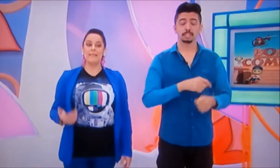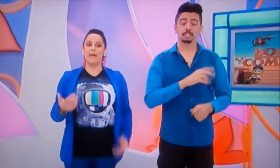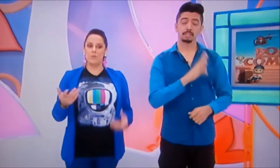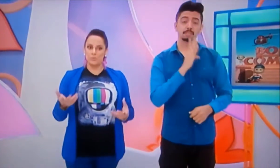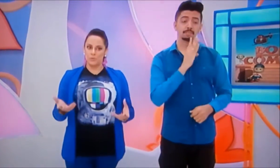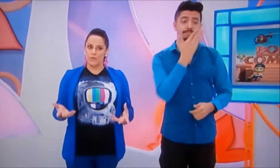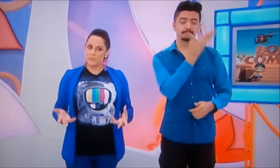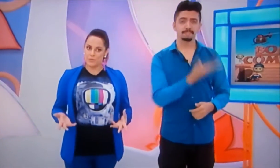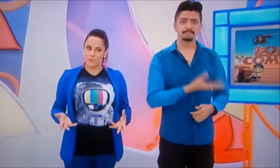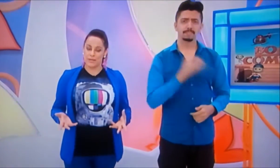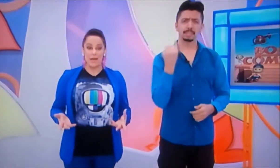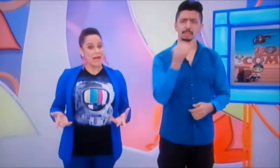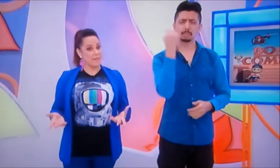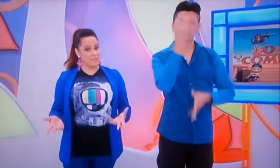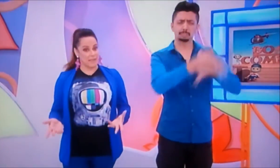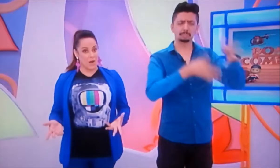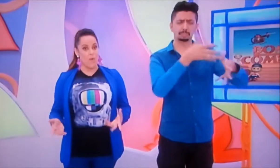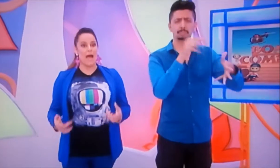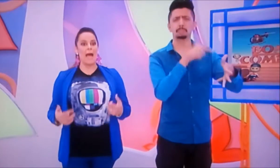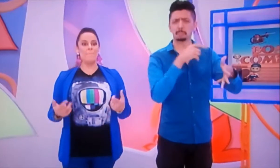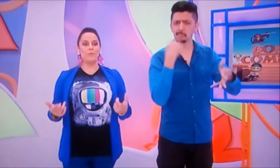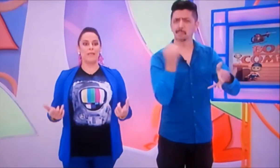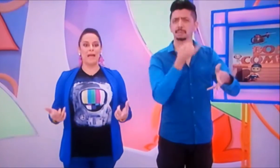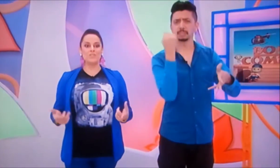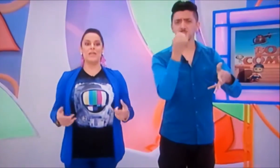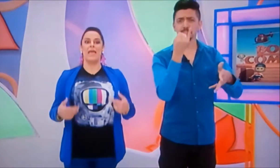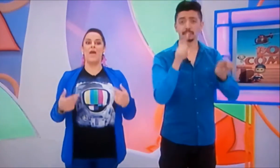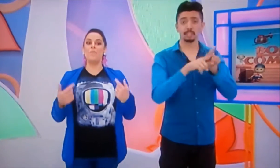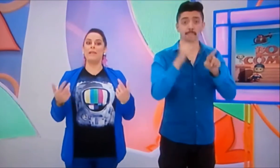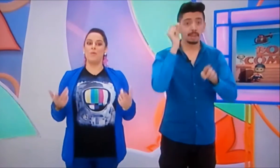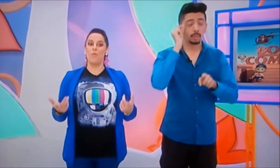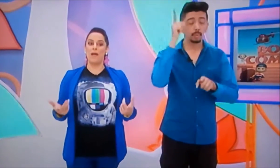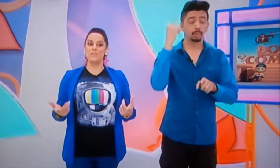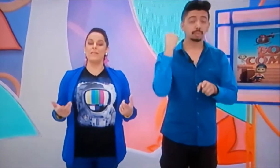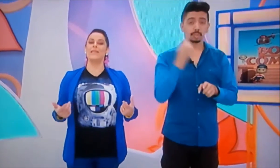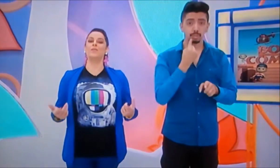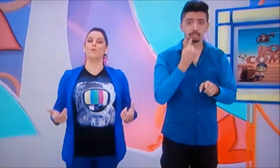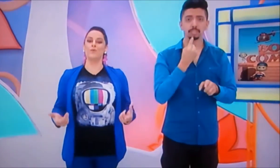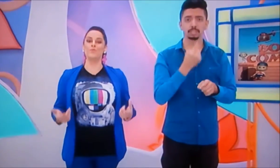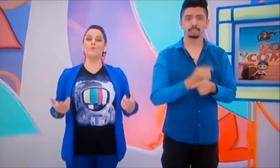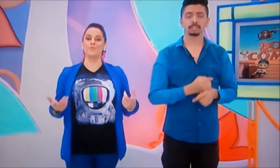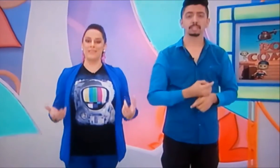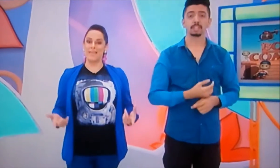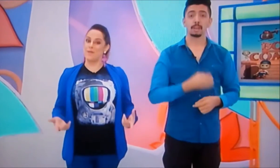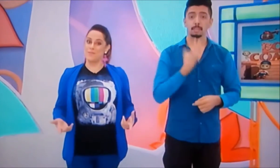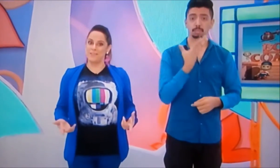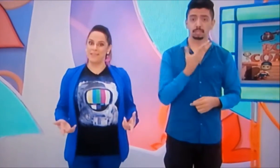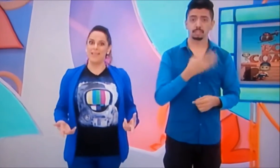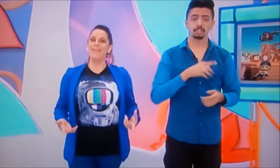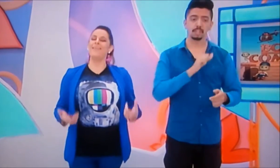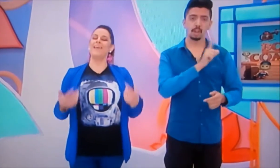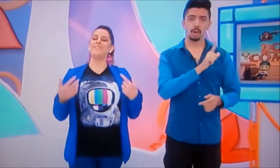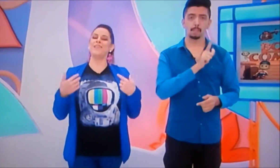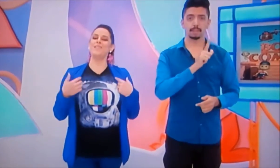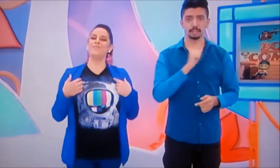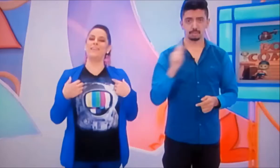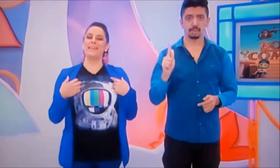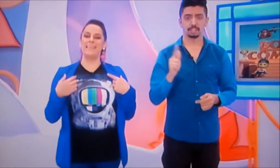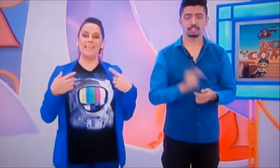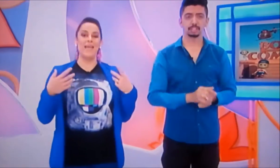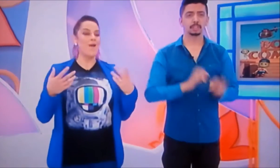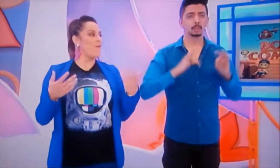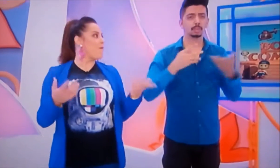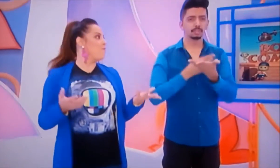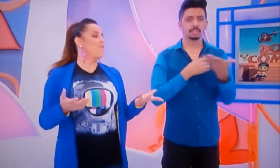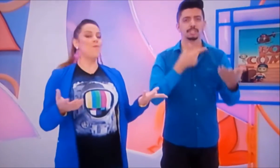sinais da cultura surda. Afinal, a bondade é uma linguagem que todos conseguem ouvir. E a gente